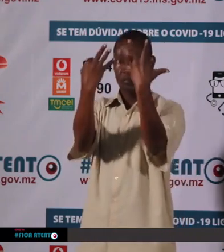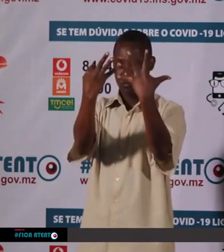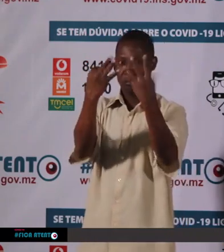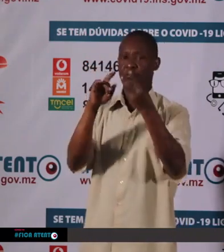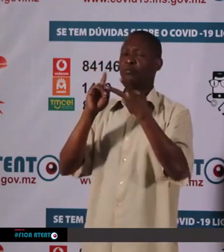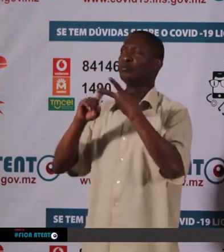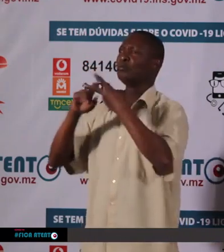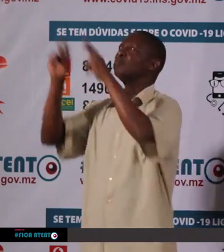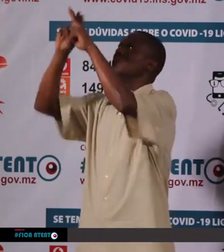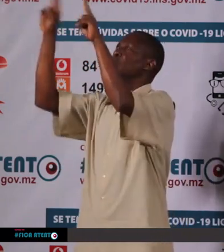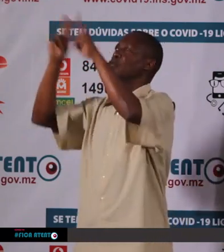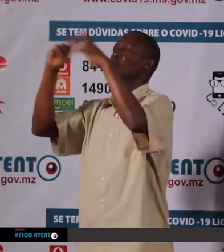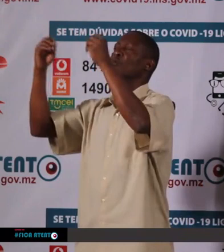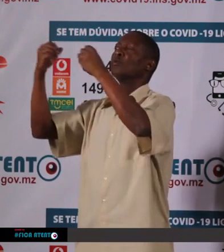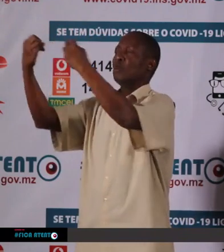importados.